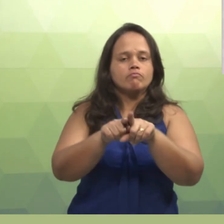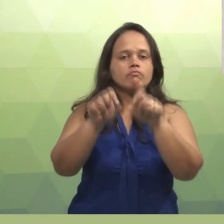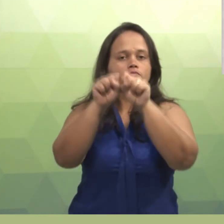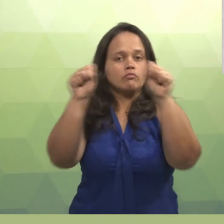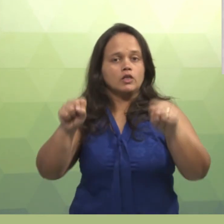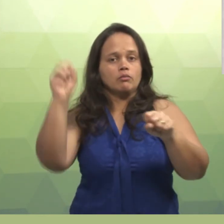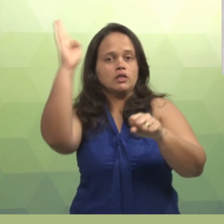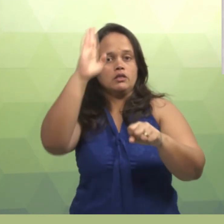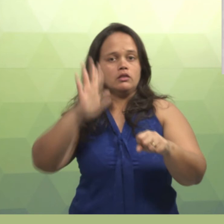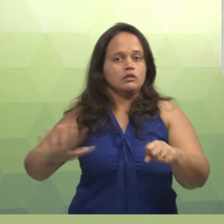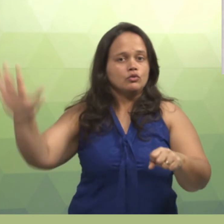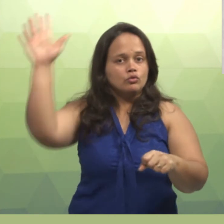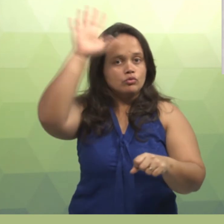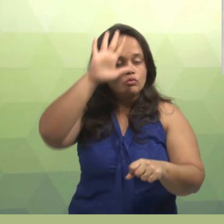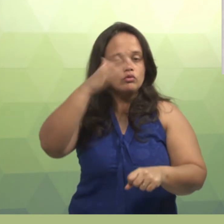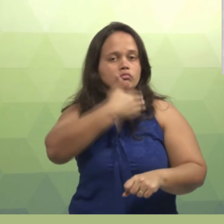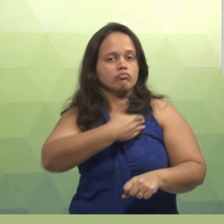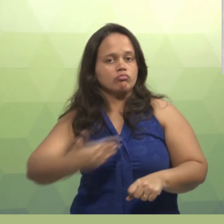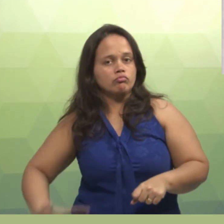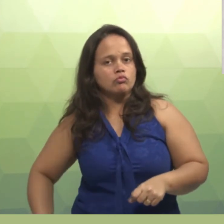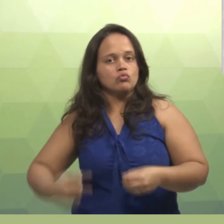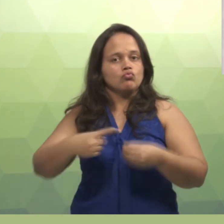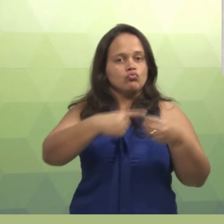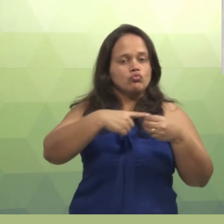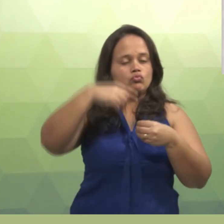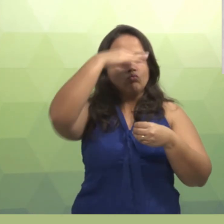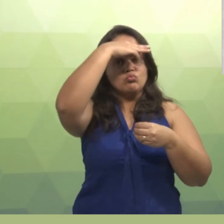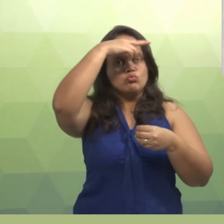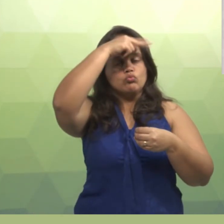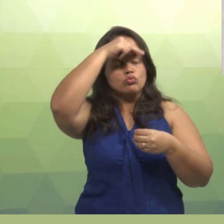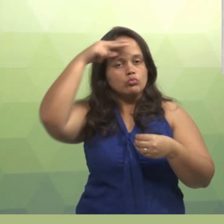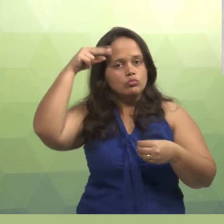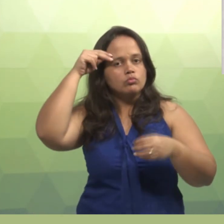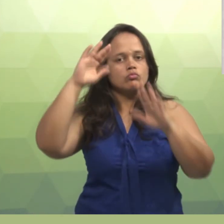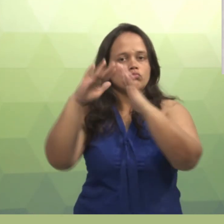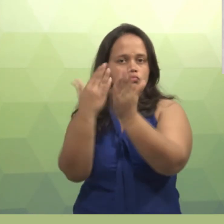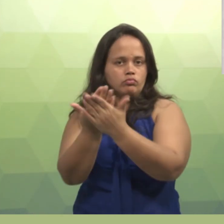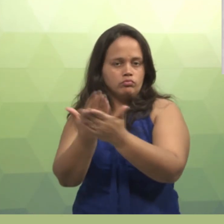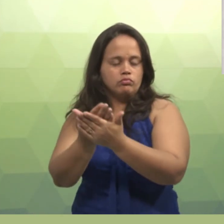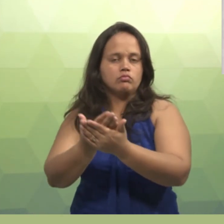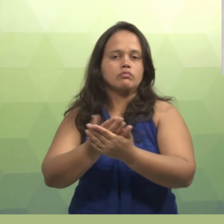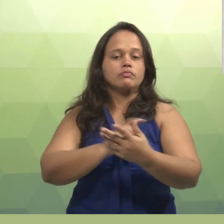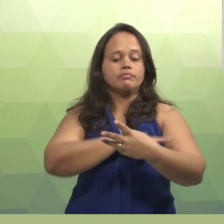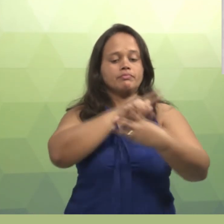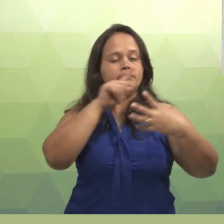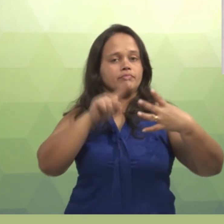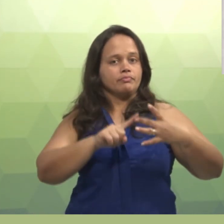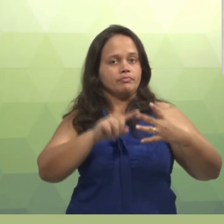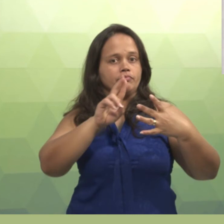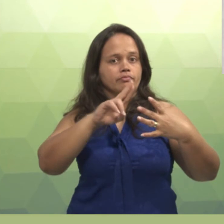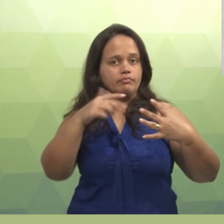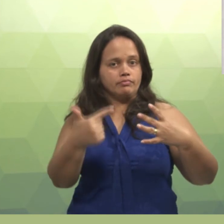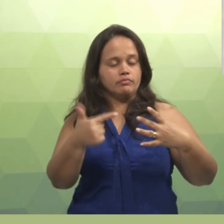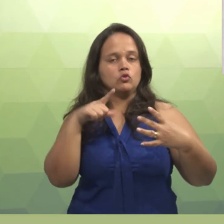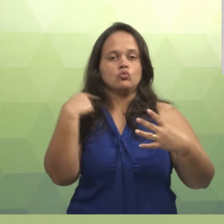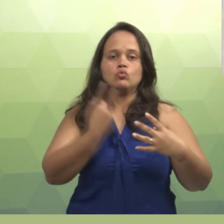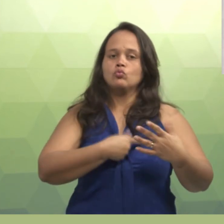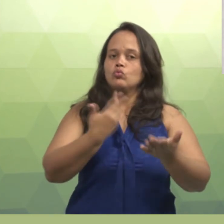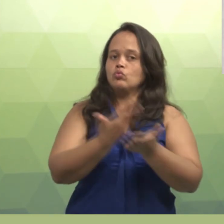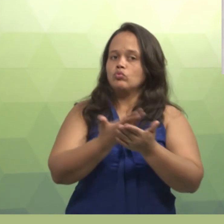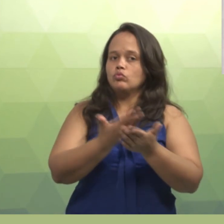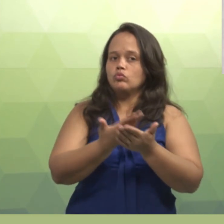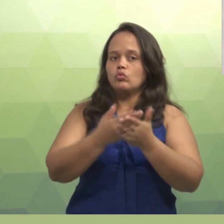escolar. Na unidade 2, estudamos sobre o currículo no ensino básico na legislação brasileira.